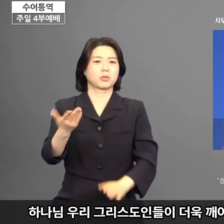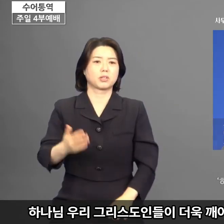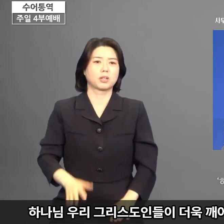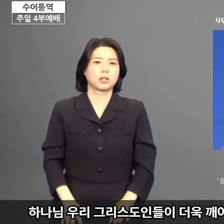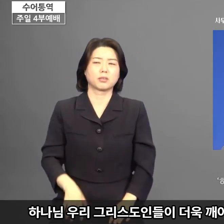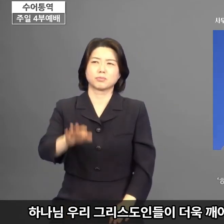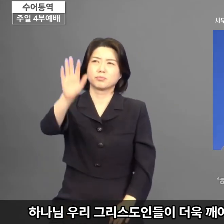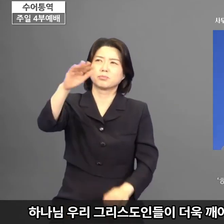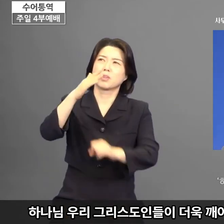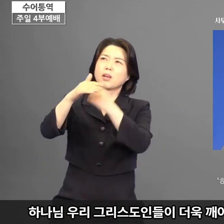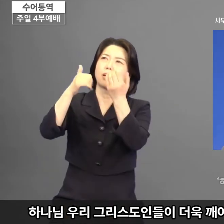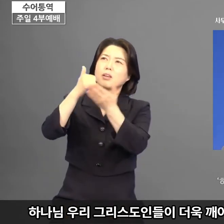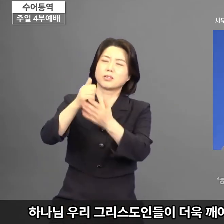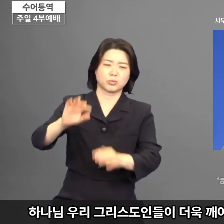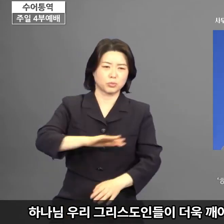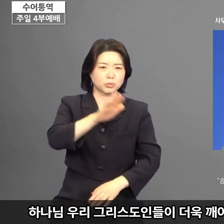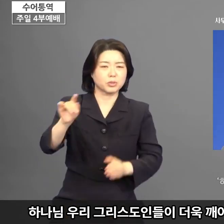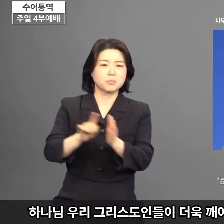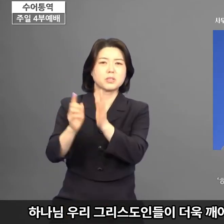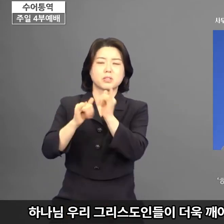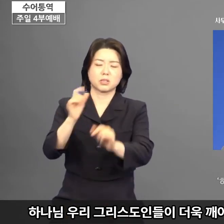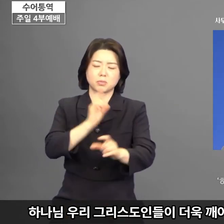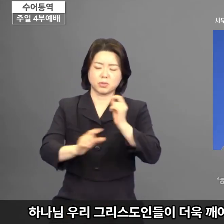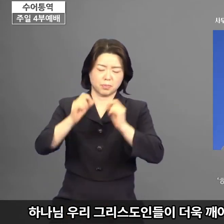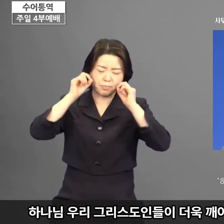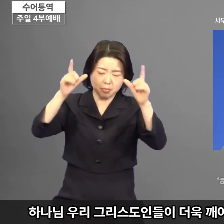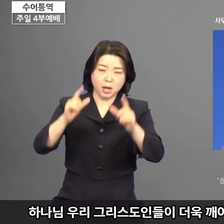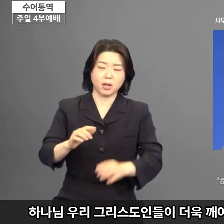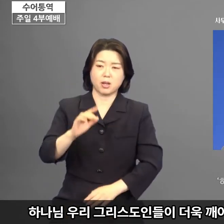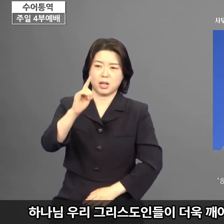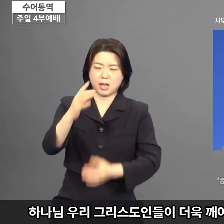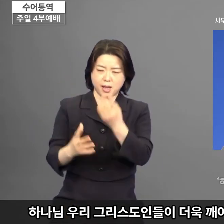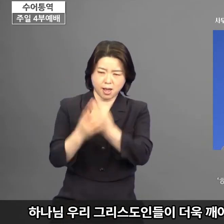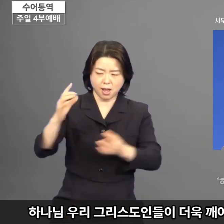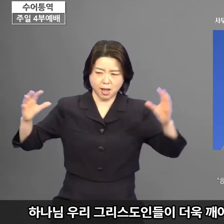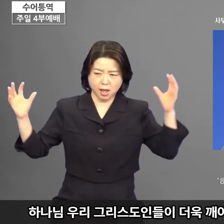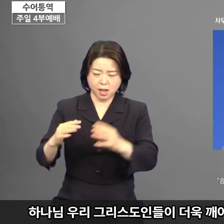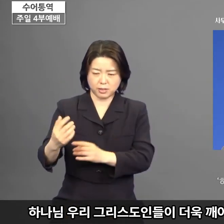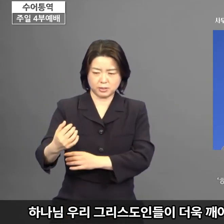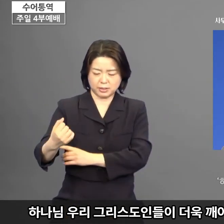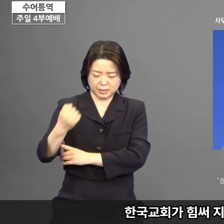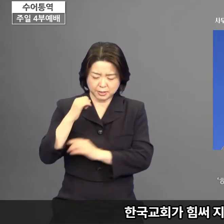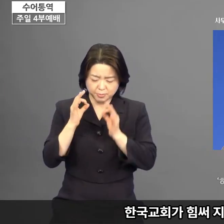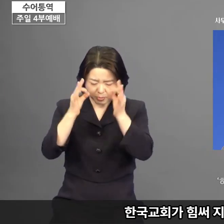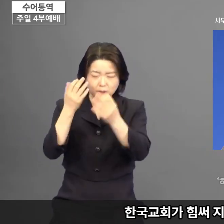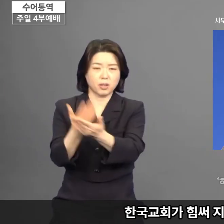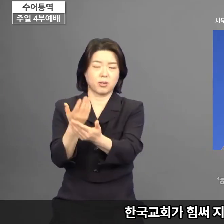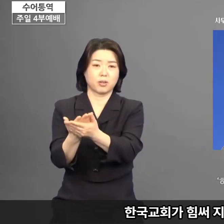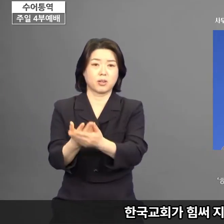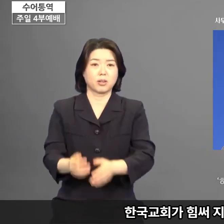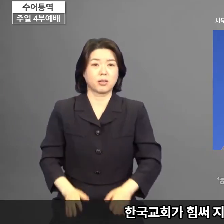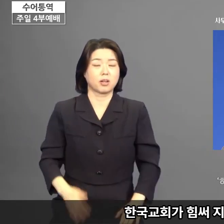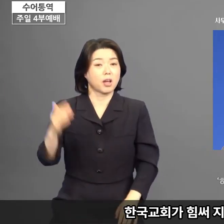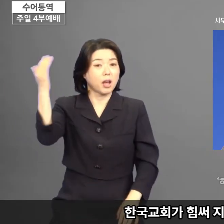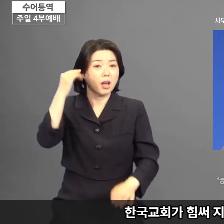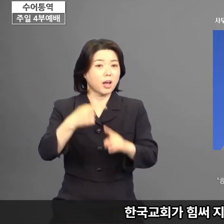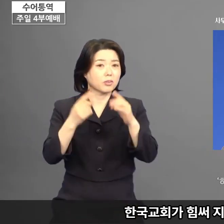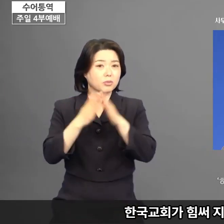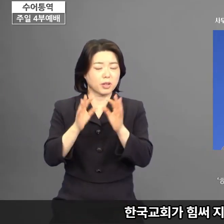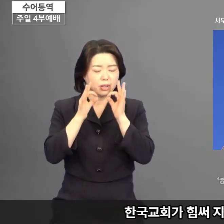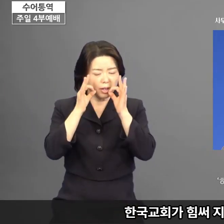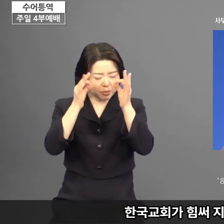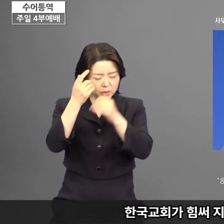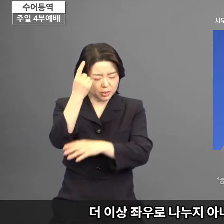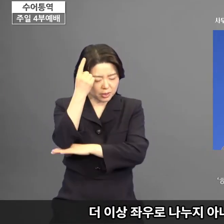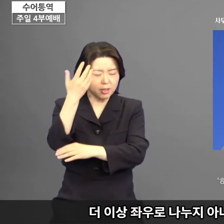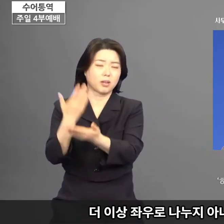우리 그리스도인들이 더욱 깨어 하나됨을 힘써 지키게 해 주십시오. 한국교회가 힘써 지키게 해